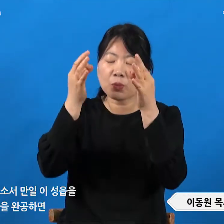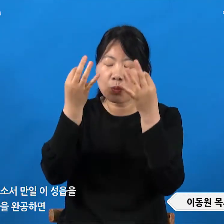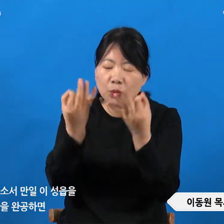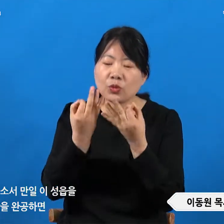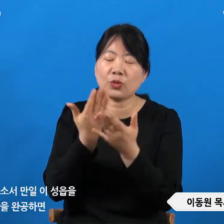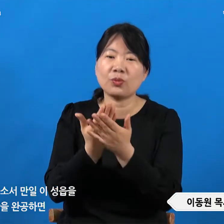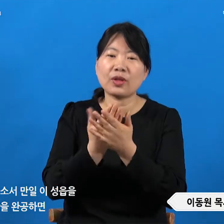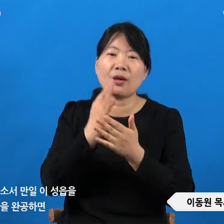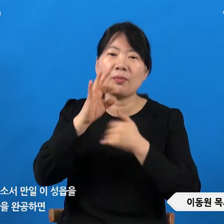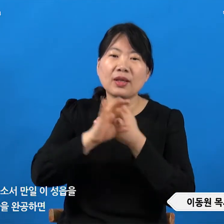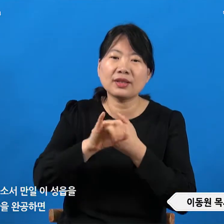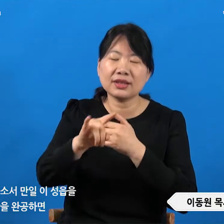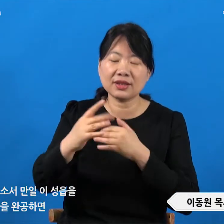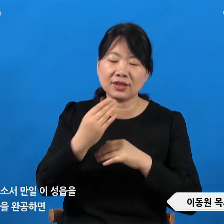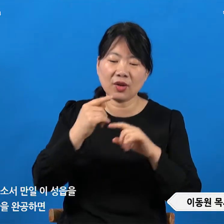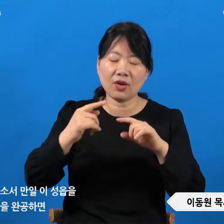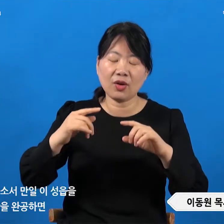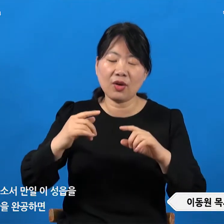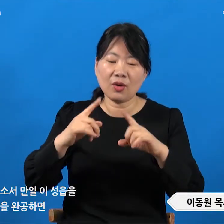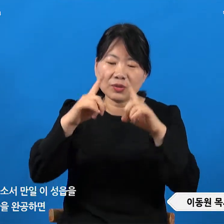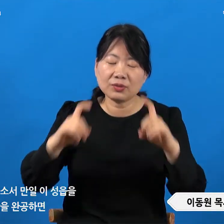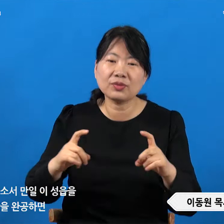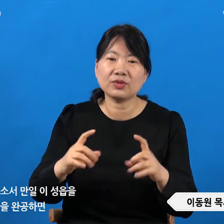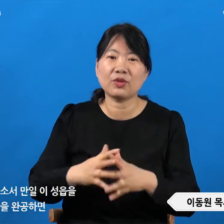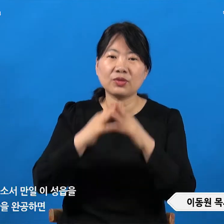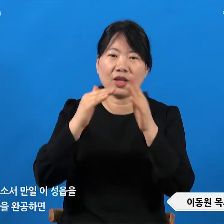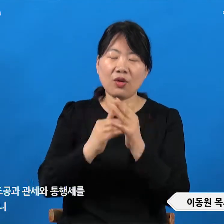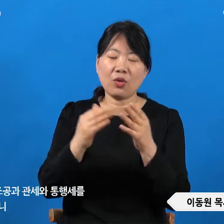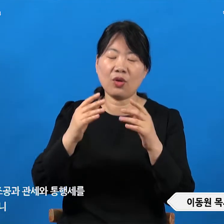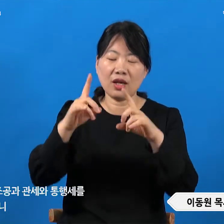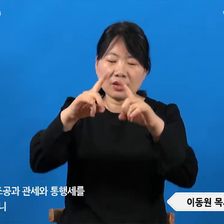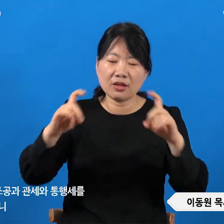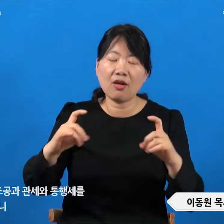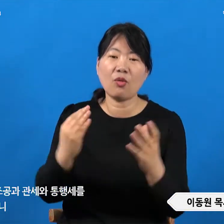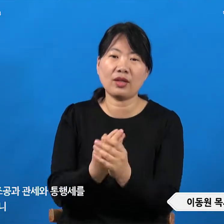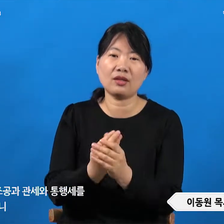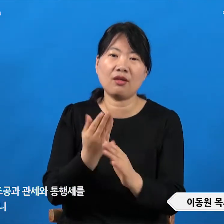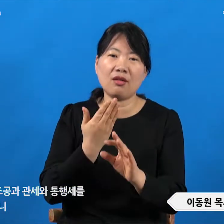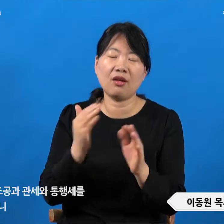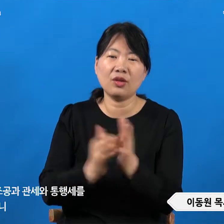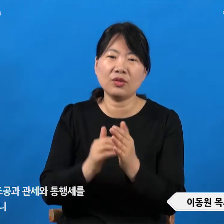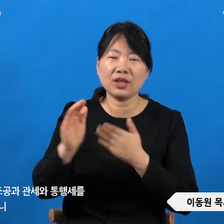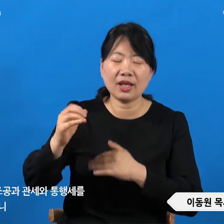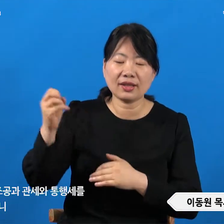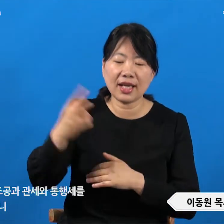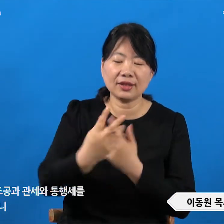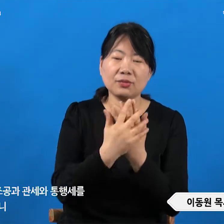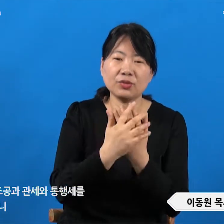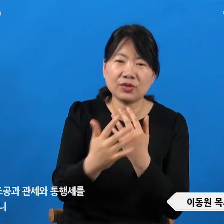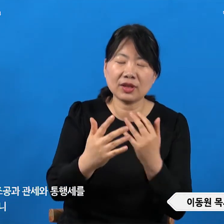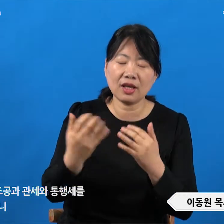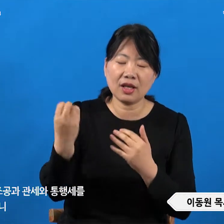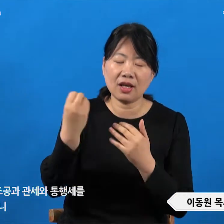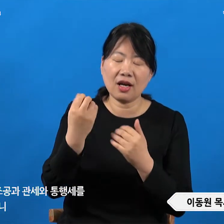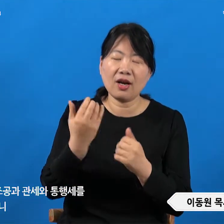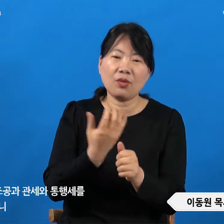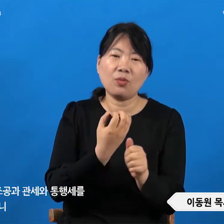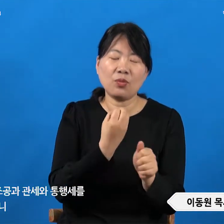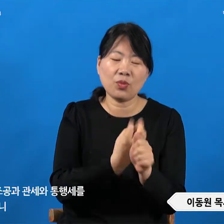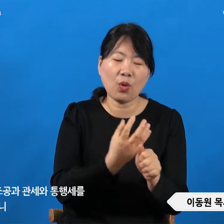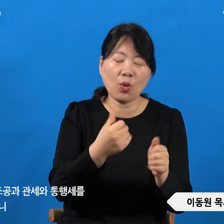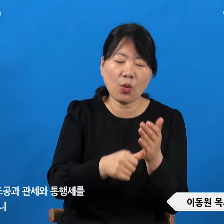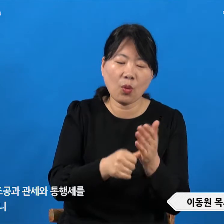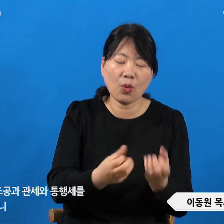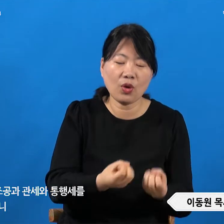보시옵소서. 만일 이 성읍을 건축하고 그 성곽을 완성하면 저 무리가 다시는 조공과